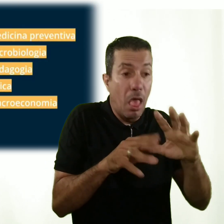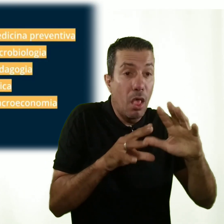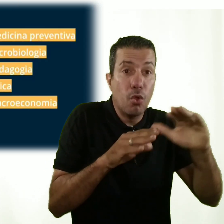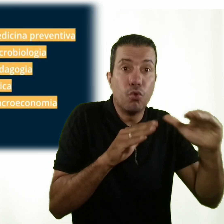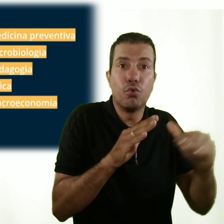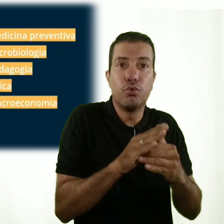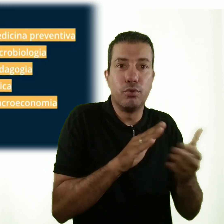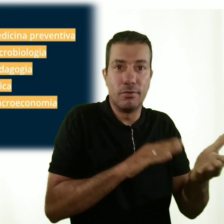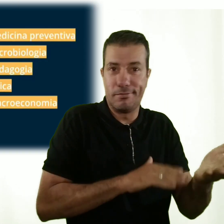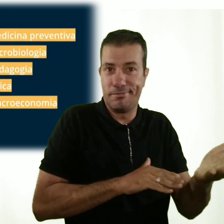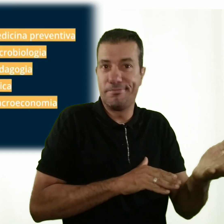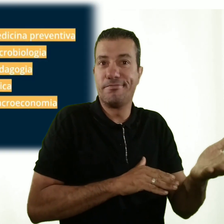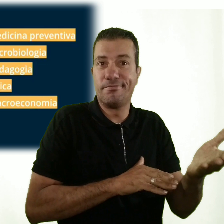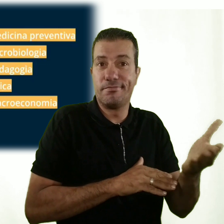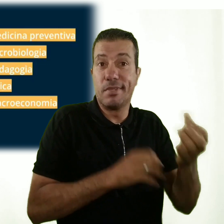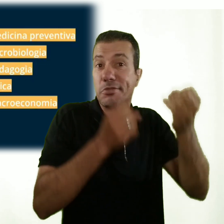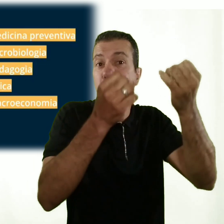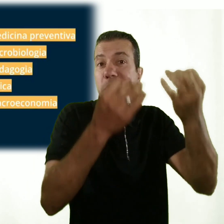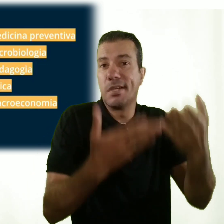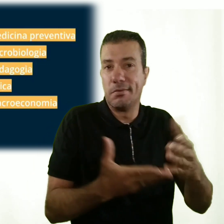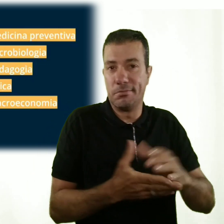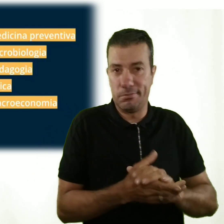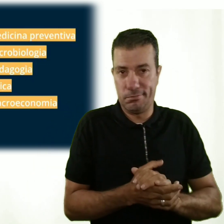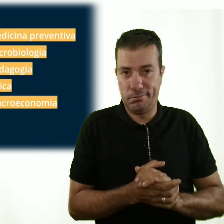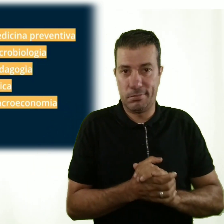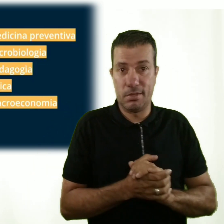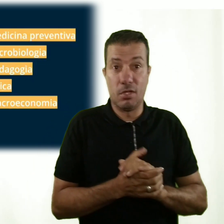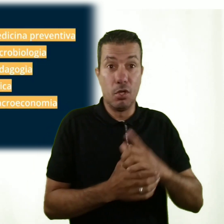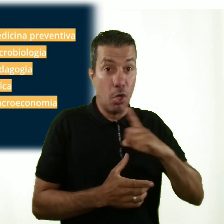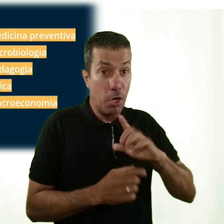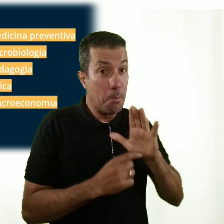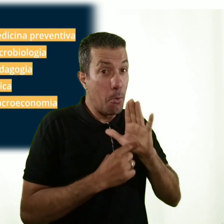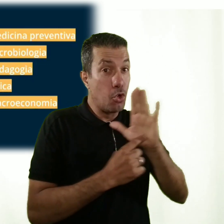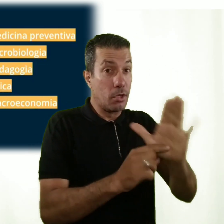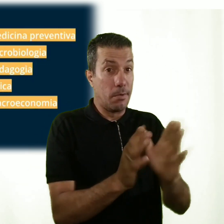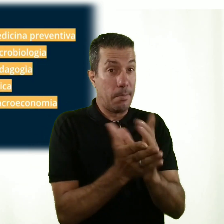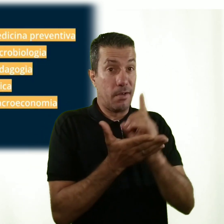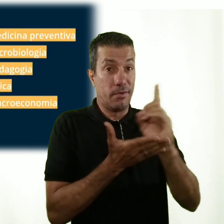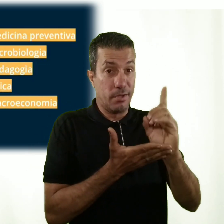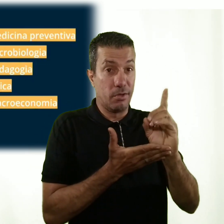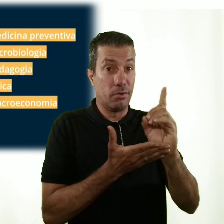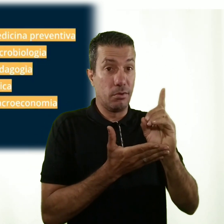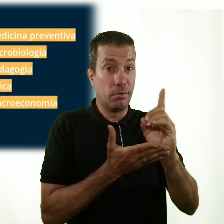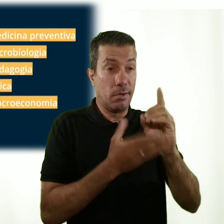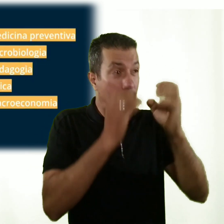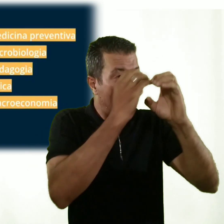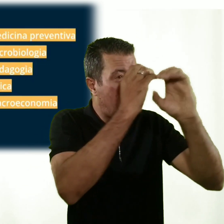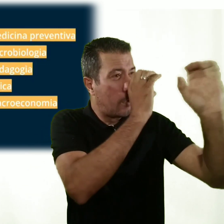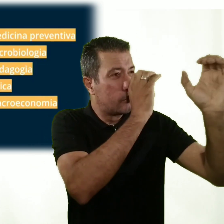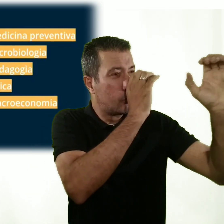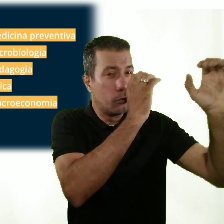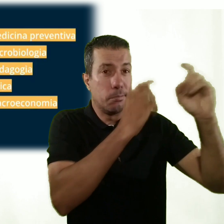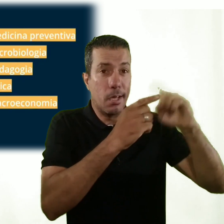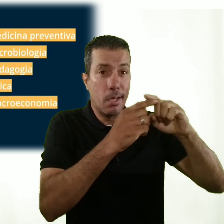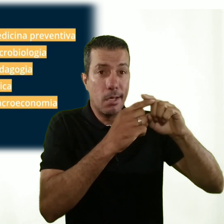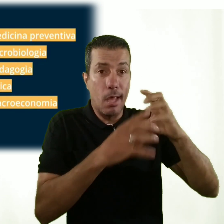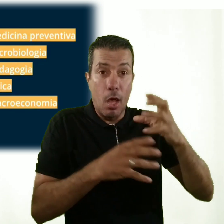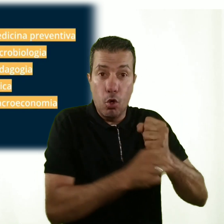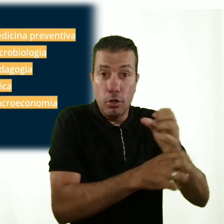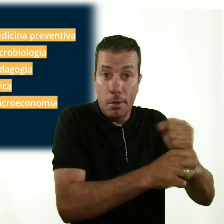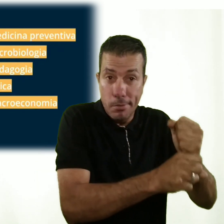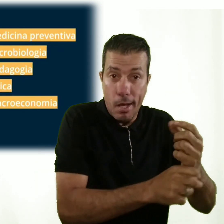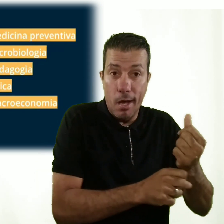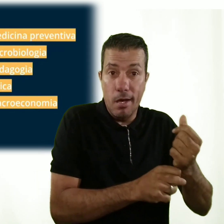O que nós falamos aqui? Que nós mostramos na Bíblia? Astronomia, contabilidade de custos,